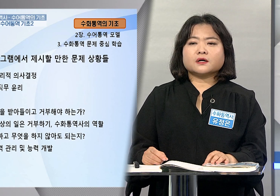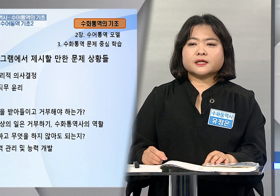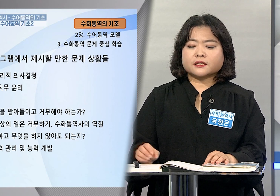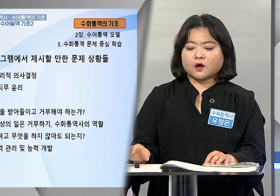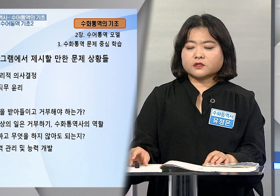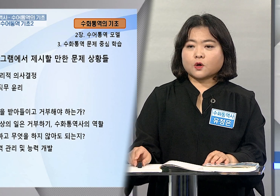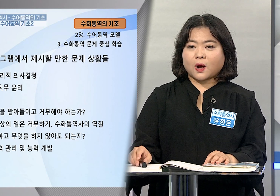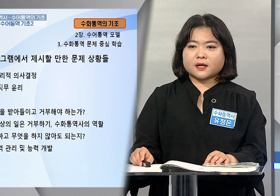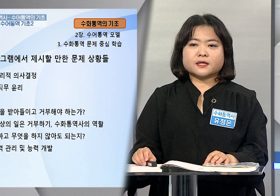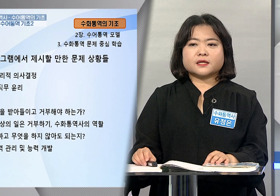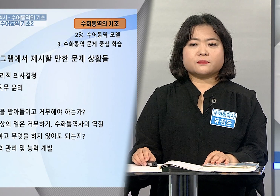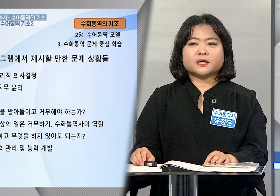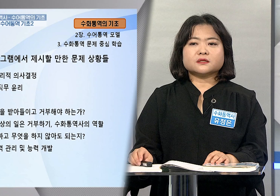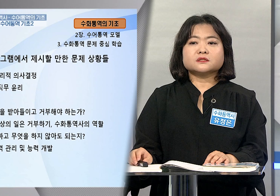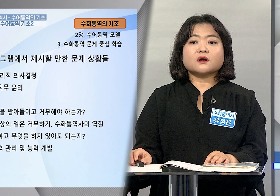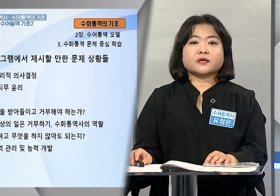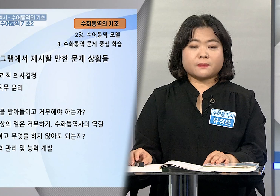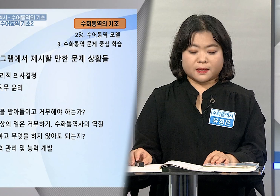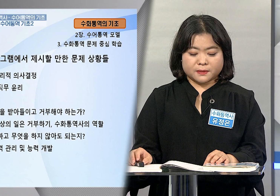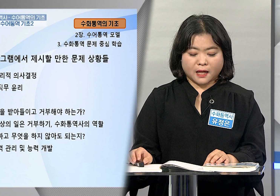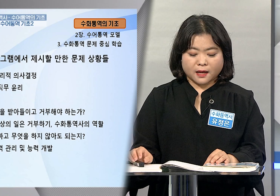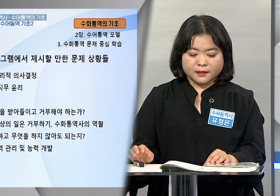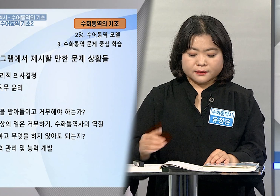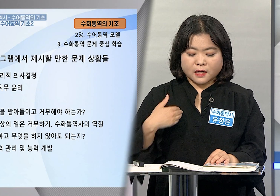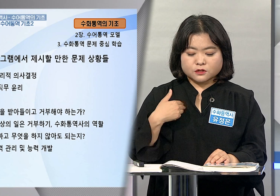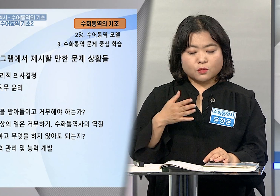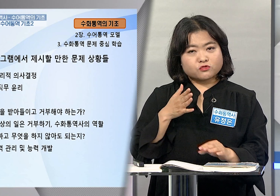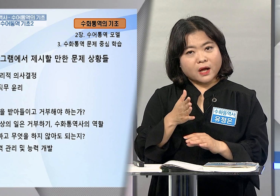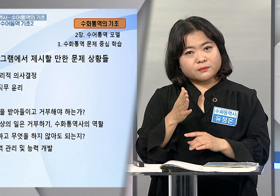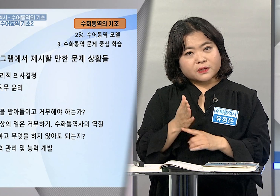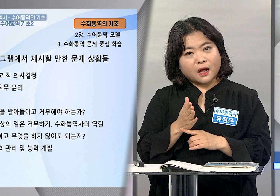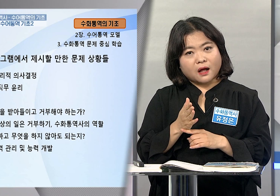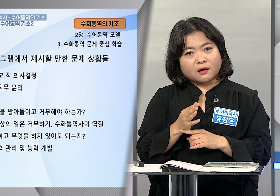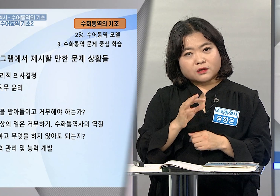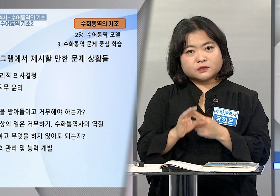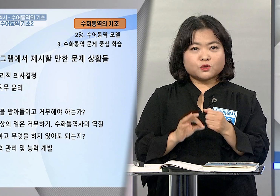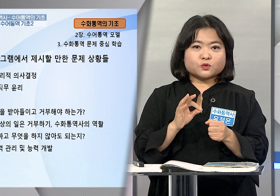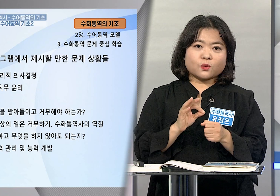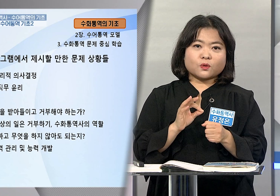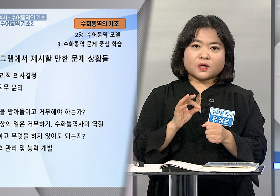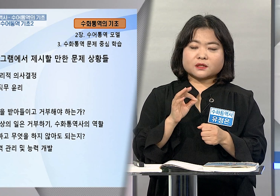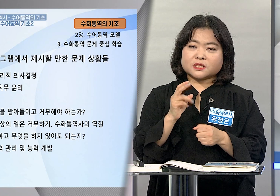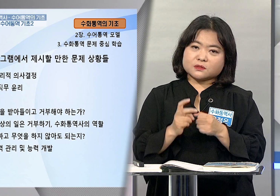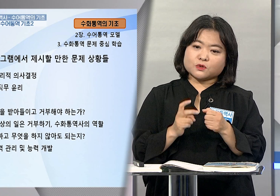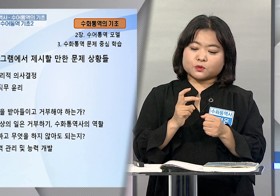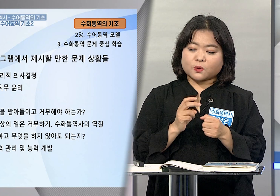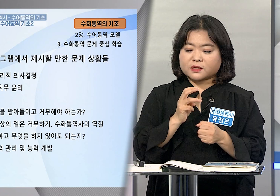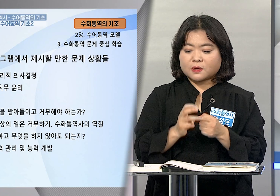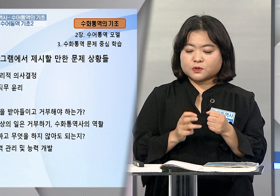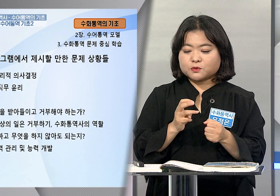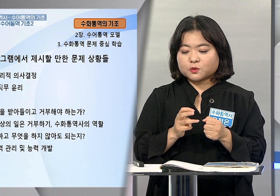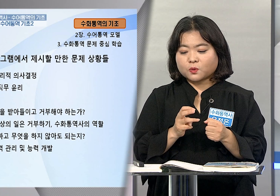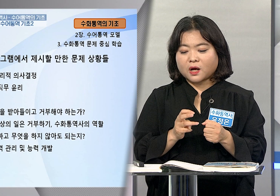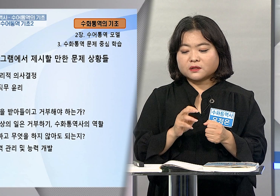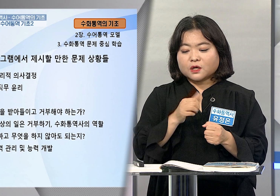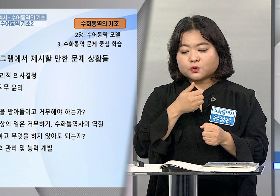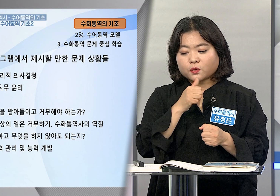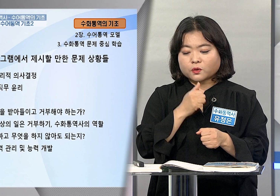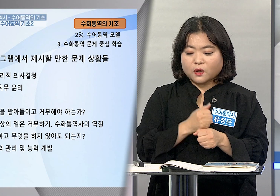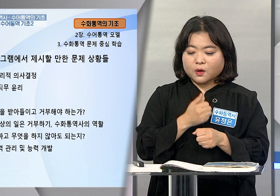전문가로서의 경력 관리 및 능력 개발입니다. 나는 전문가입니다. 10년 동안, 20년 동안, 30년 동안 통역도